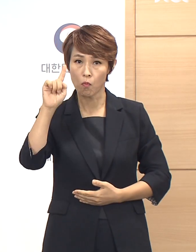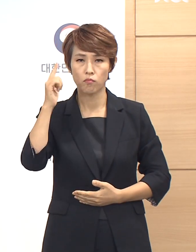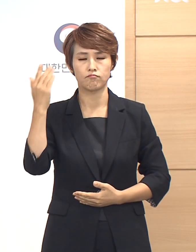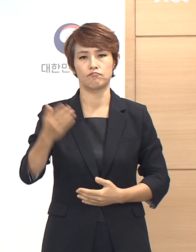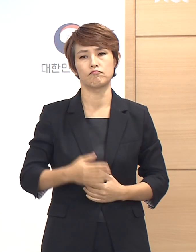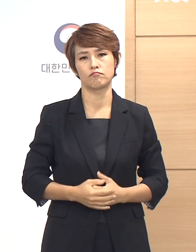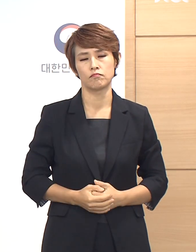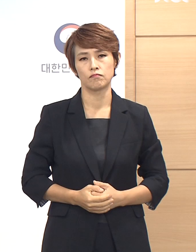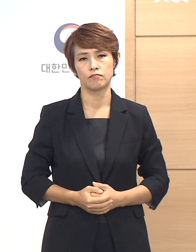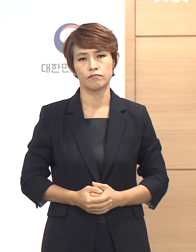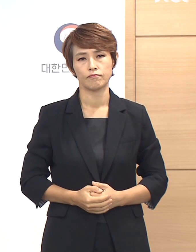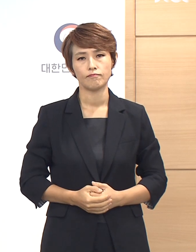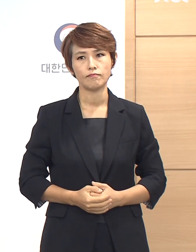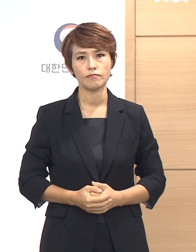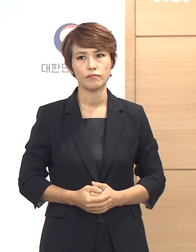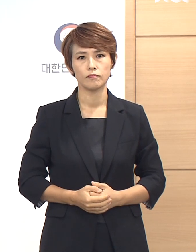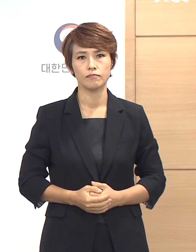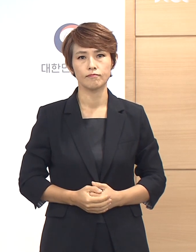여쭙습니다. 더불어